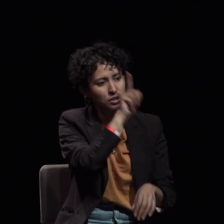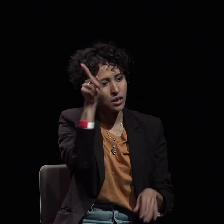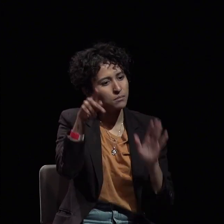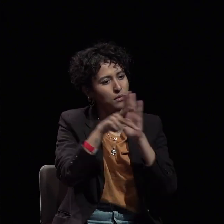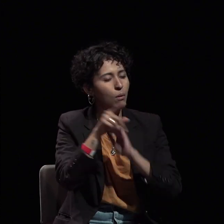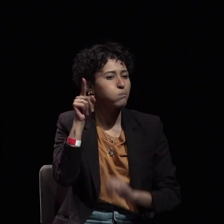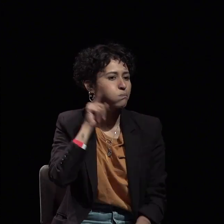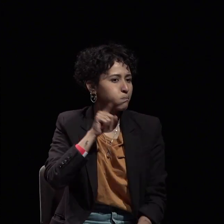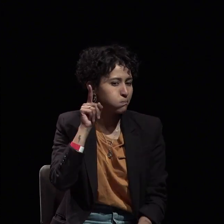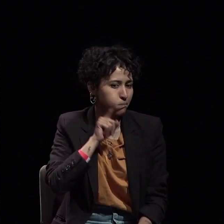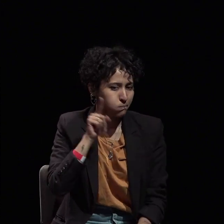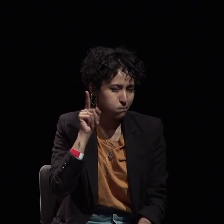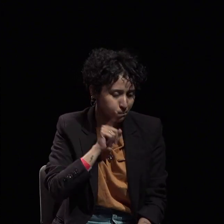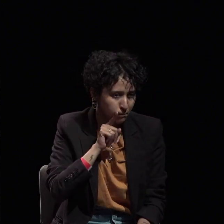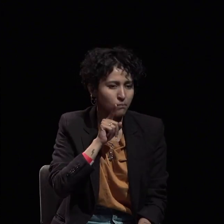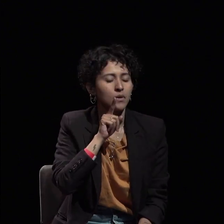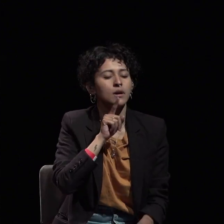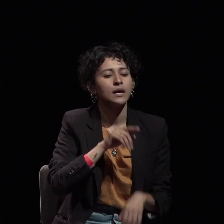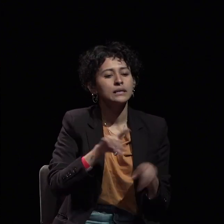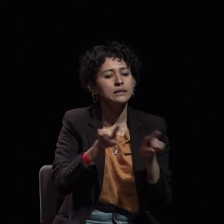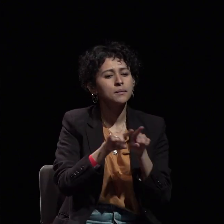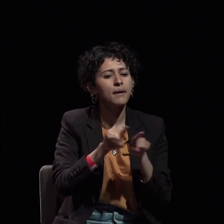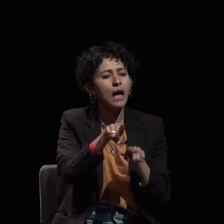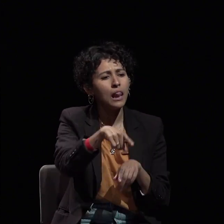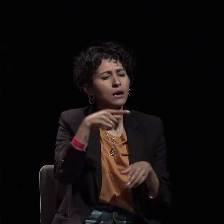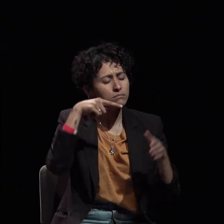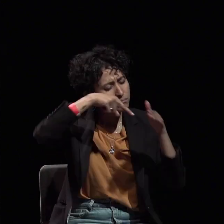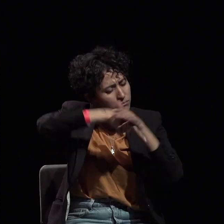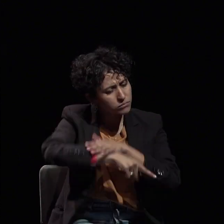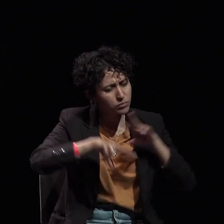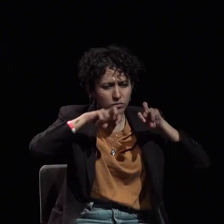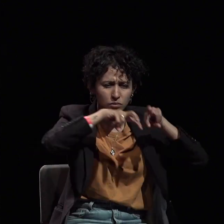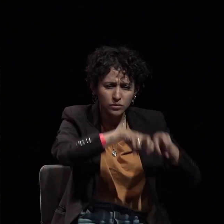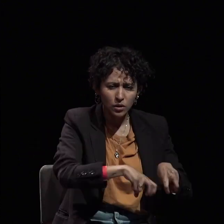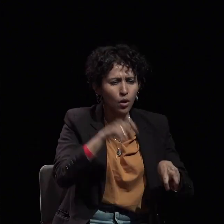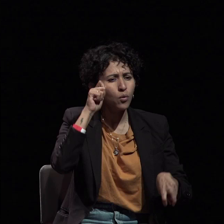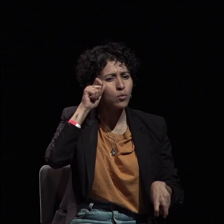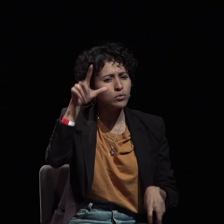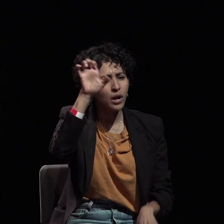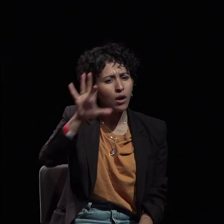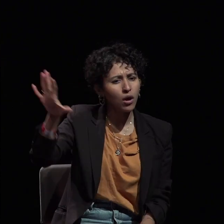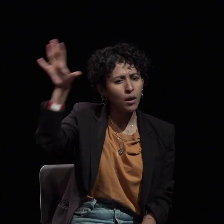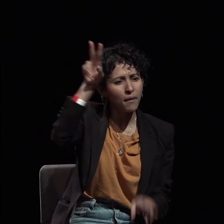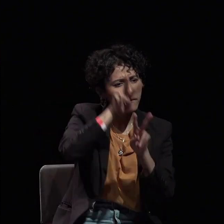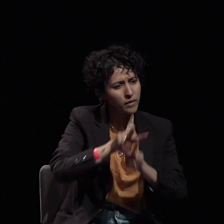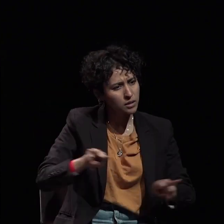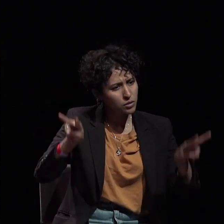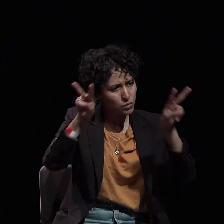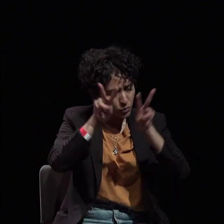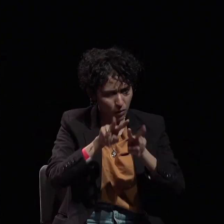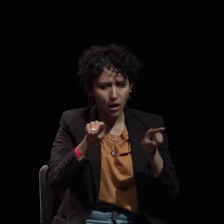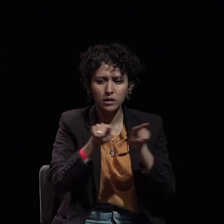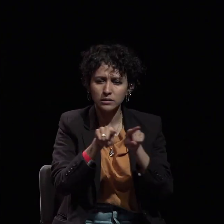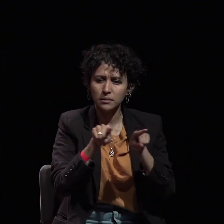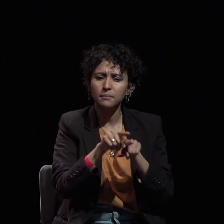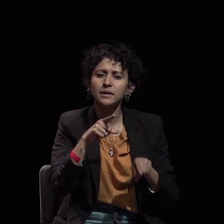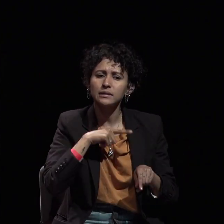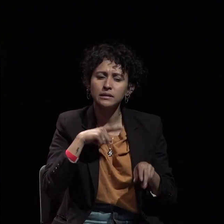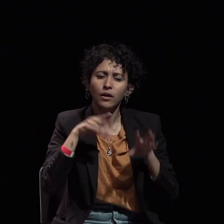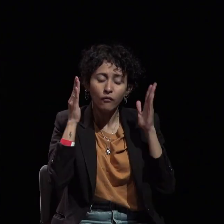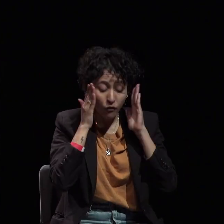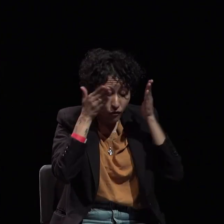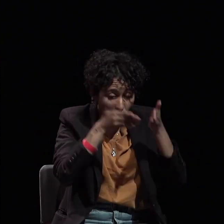Unidos, especializada em cultura visual europeia dos séculos XVIII e XIX, com foco em questões de contato intercultural, raça